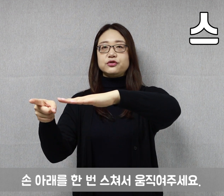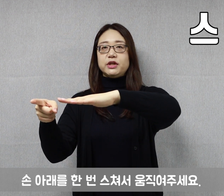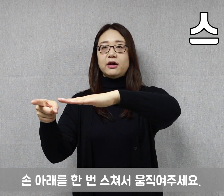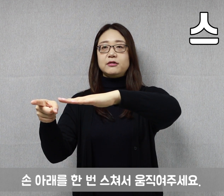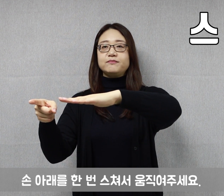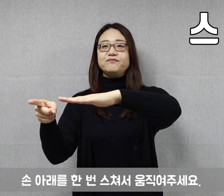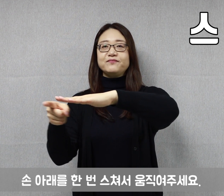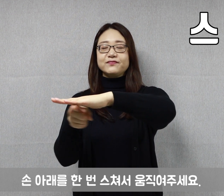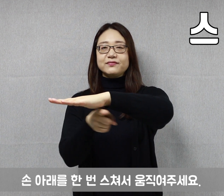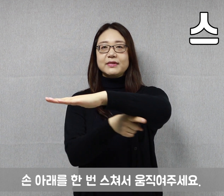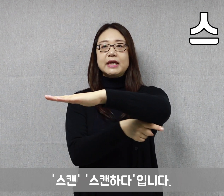움직여주세요.